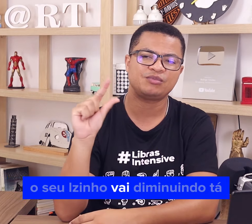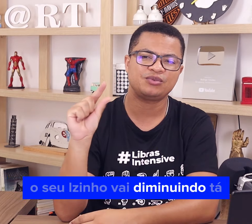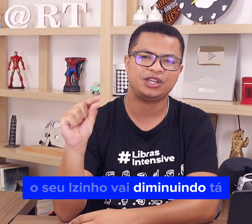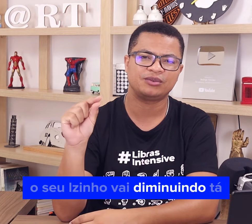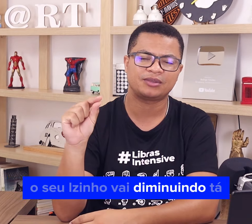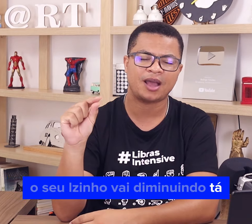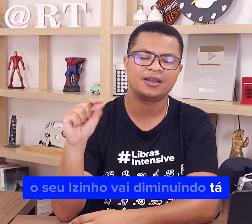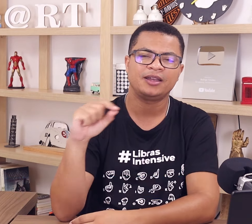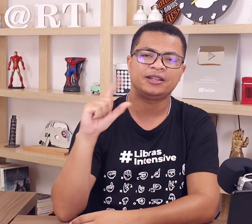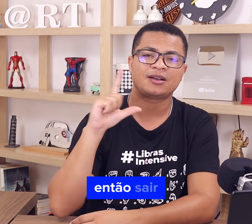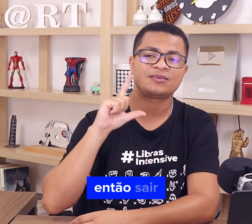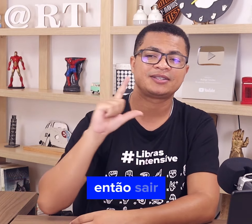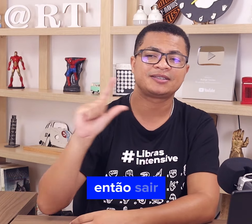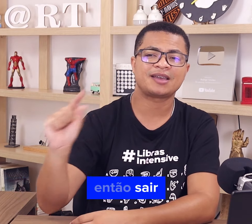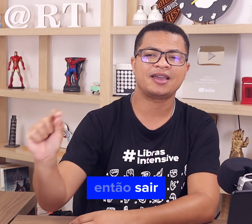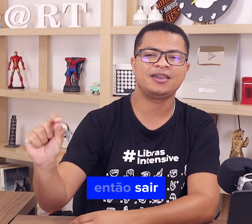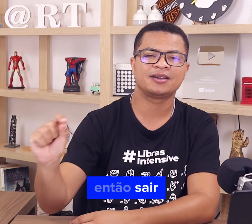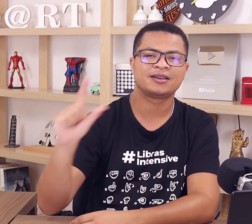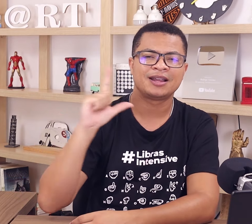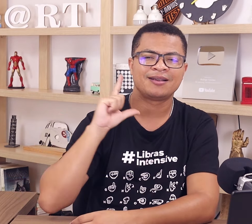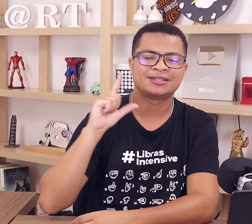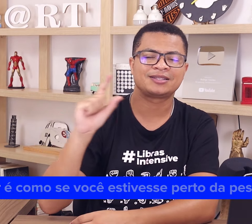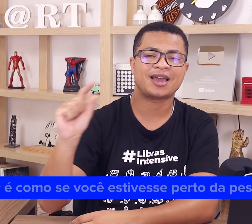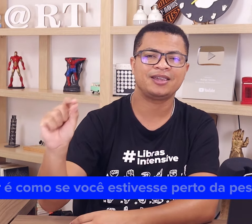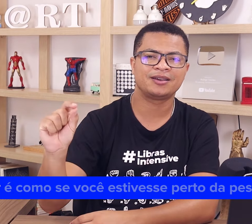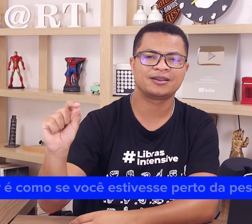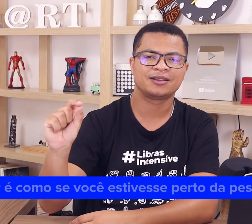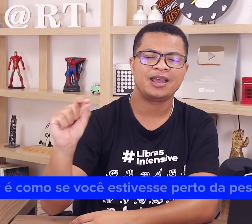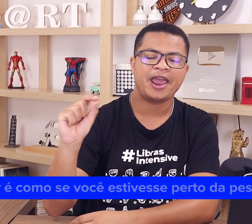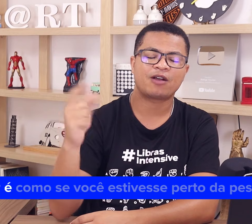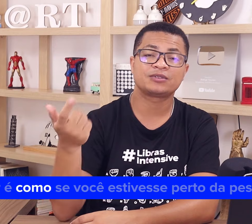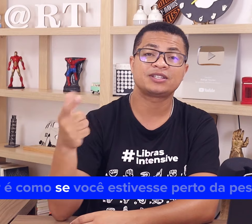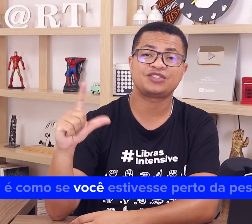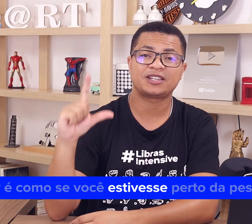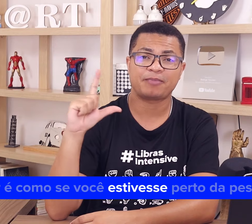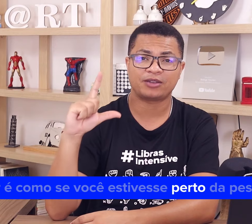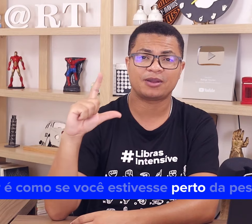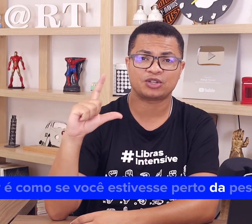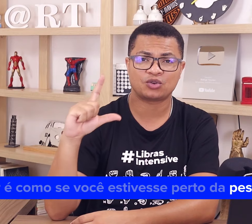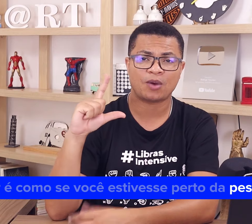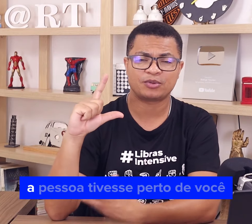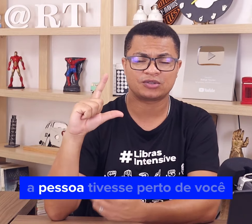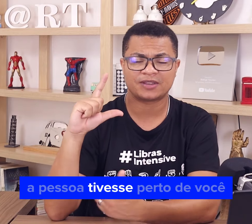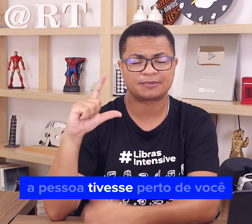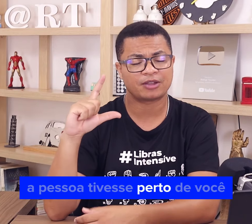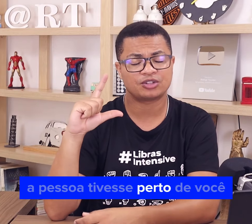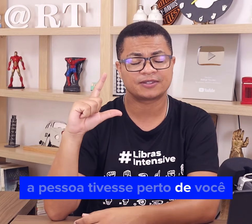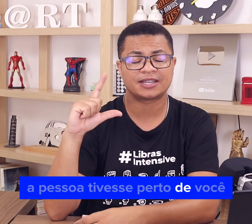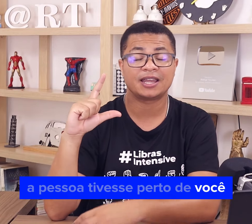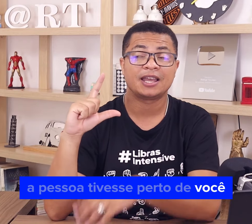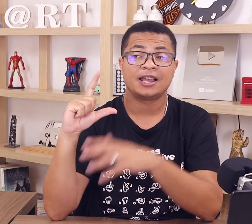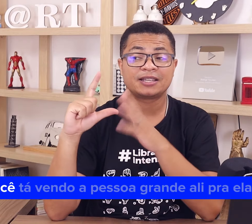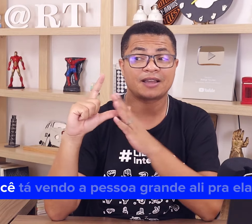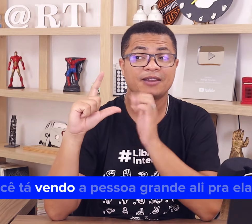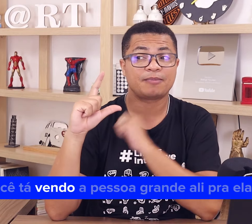diminuindo, tá? Então, sair. Sair. É como se você estivesse perto da pessoa, ou a pessoa que estivesse perto de você. Você tá vendo a